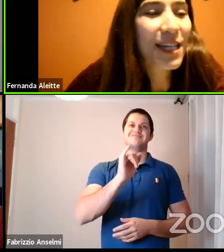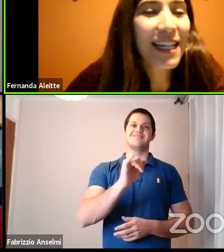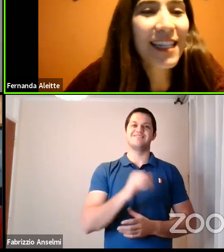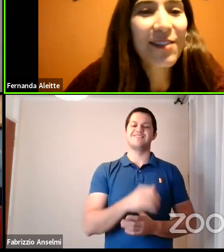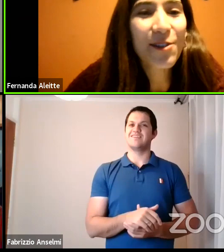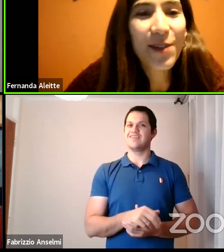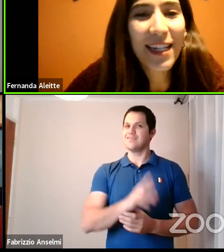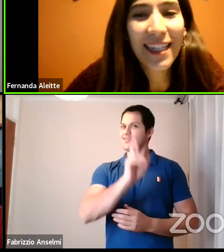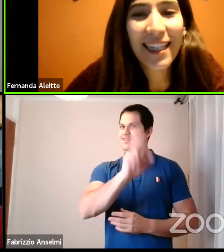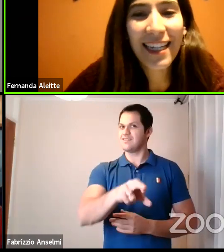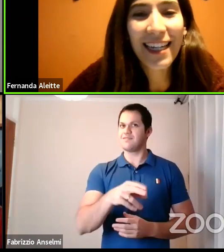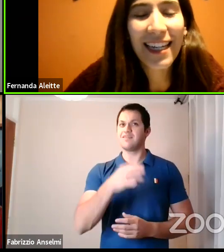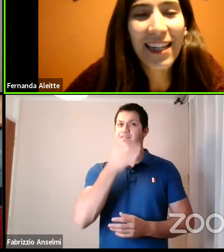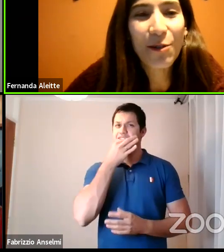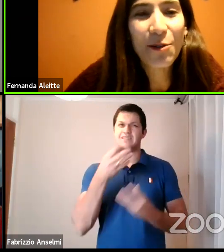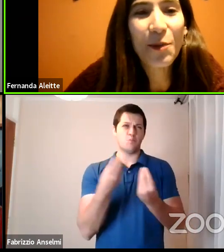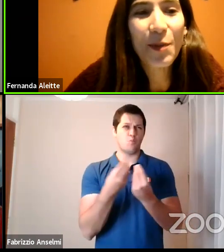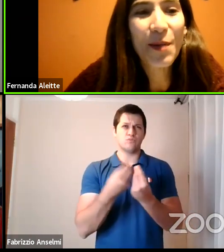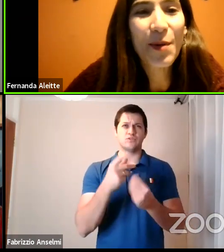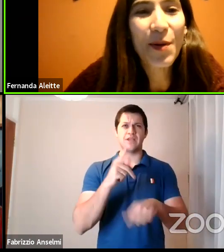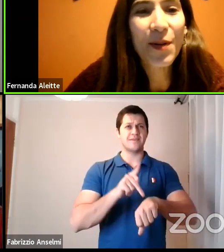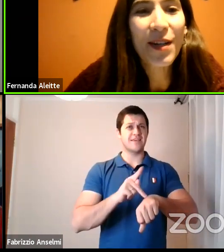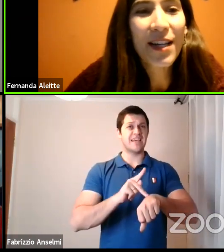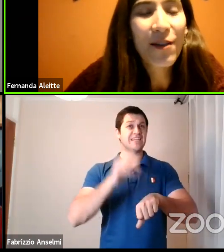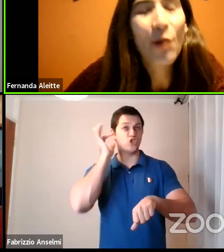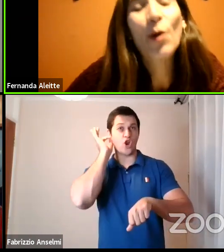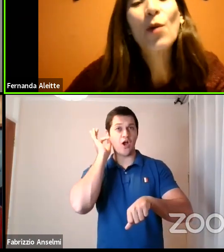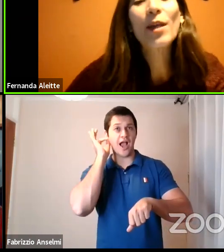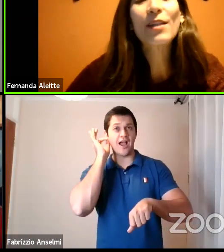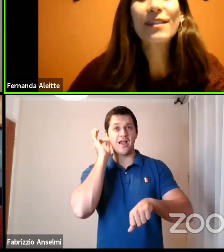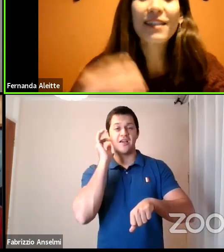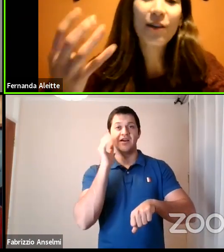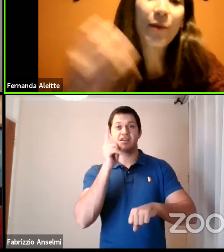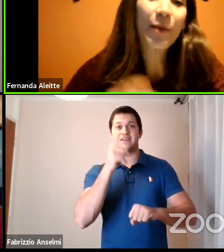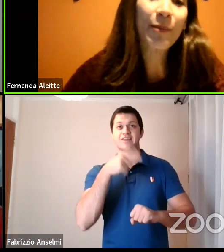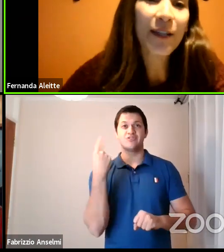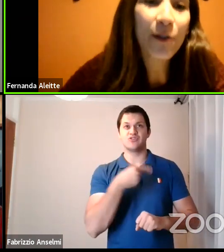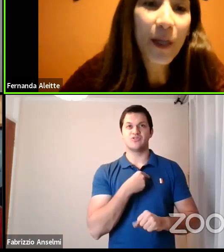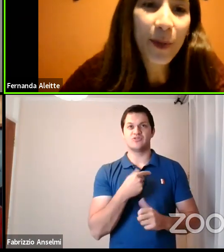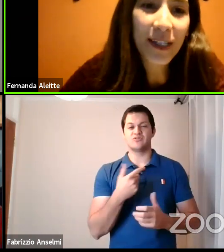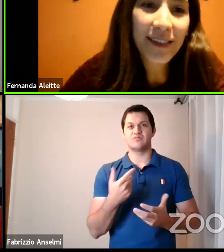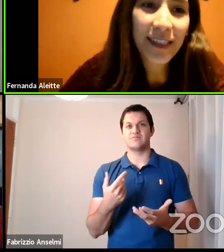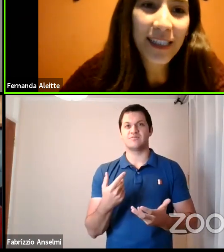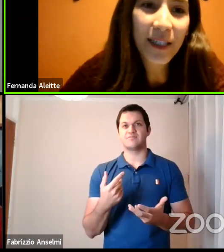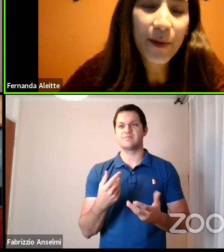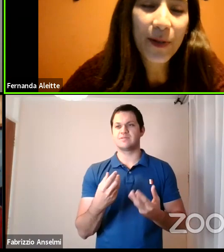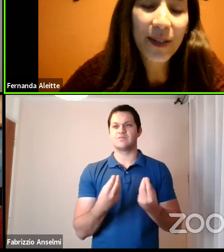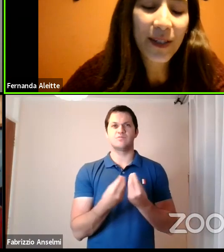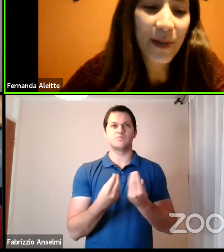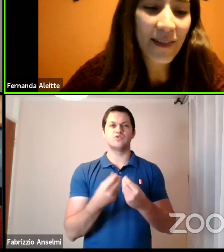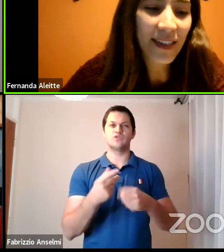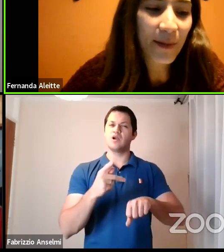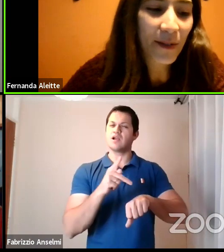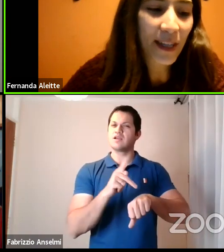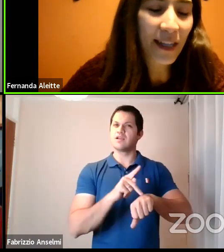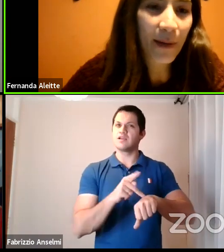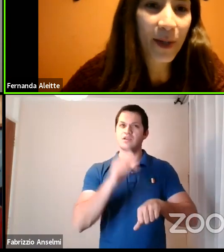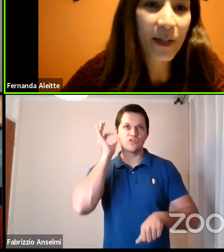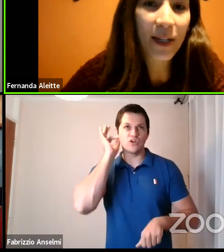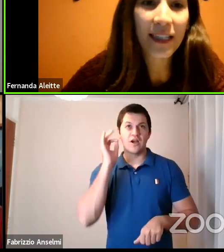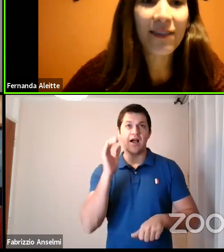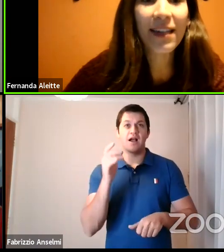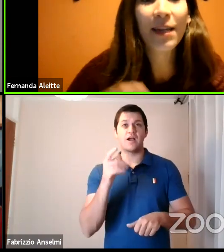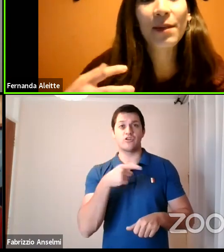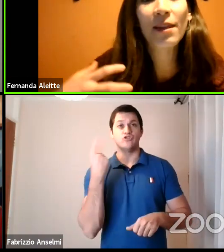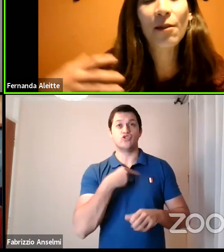también, hay muchas kinesiólogas que nosotros pudimos, como el kinesiólogas pioneras se trata de un levantamiento desde la